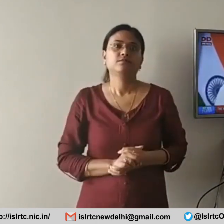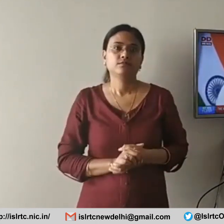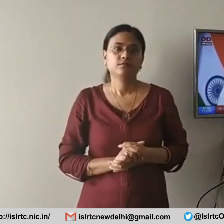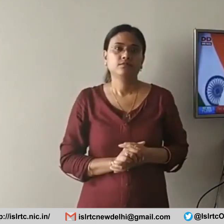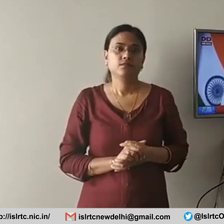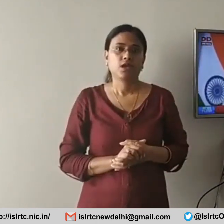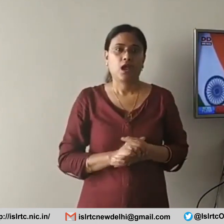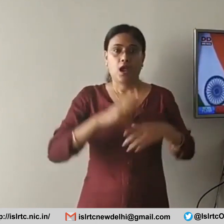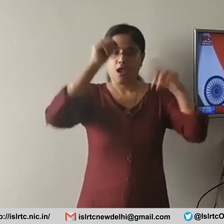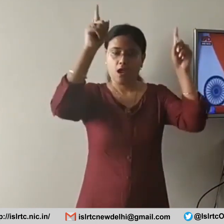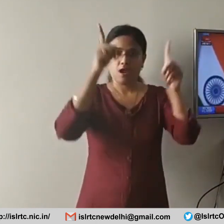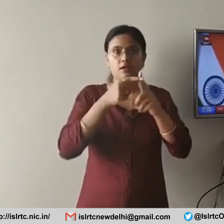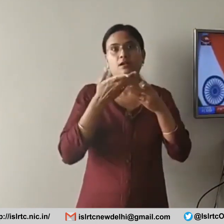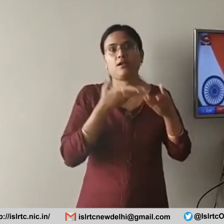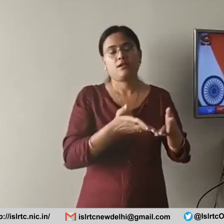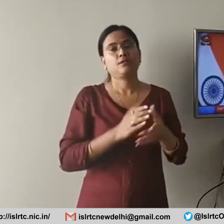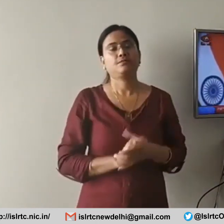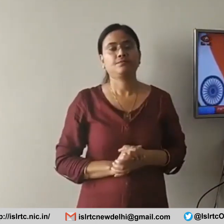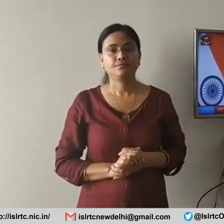देश को मिला है।